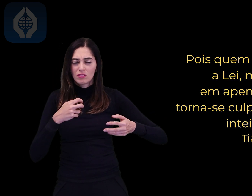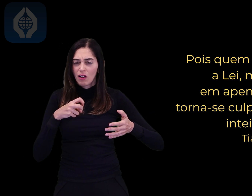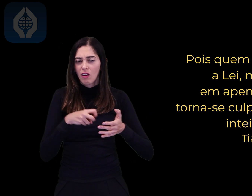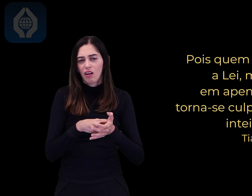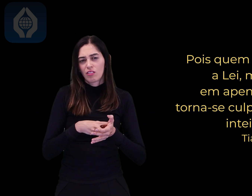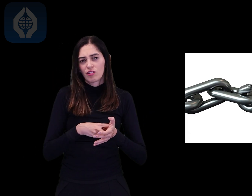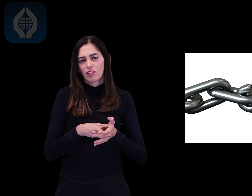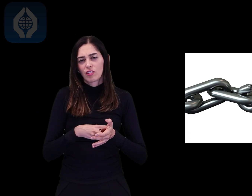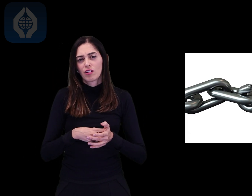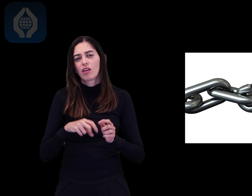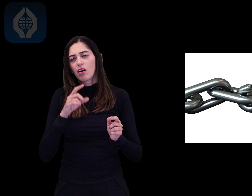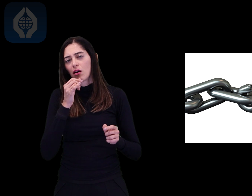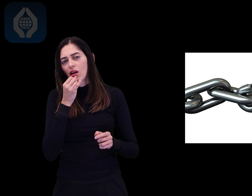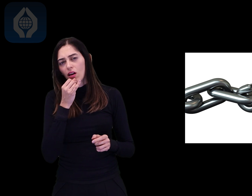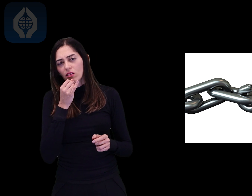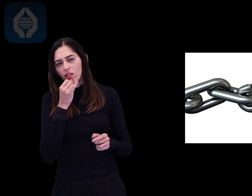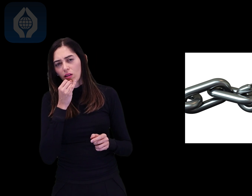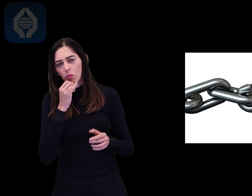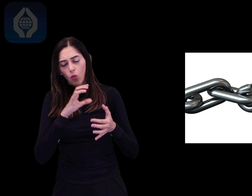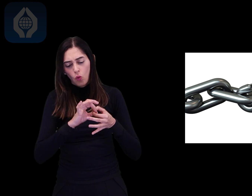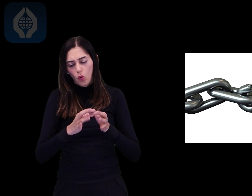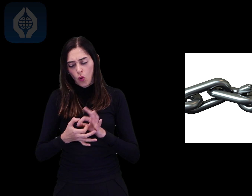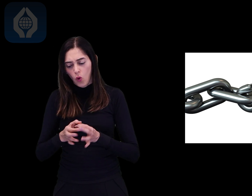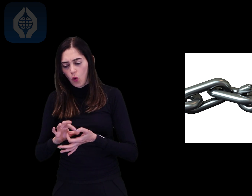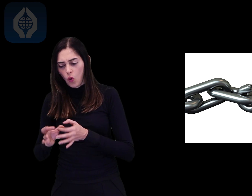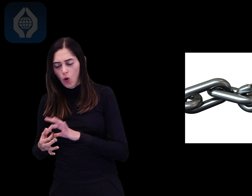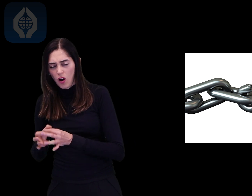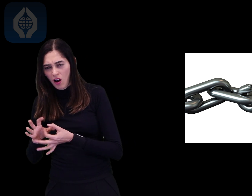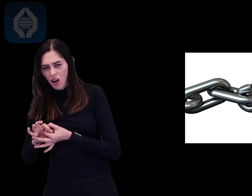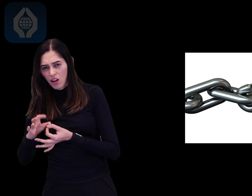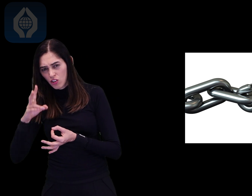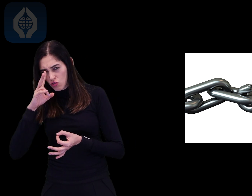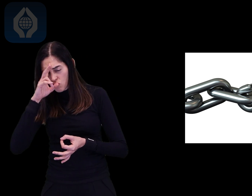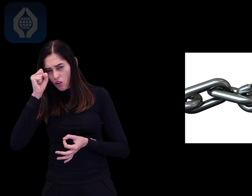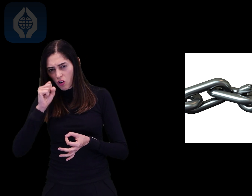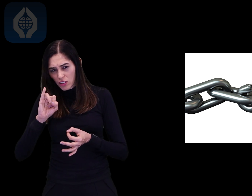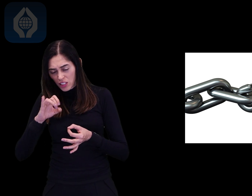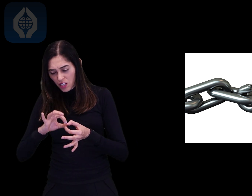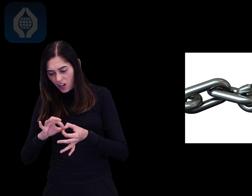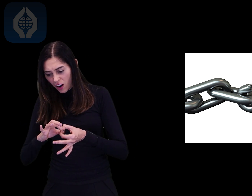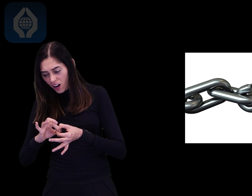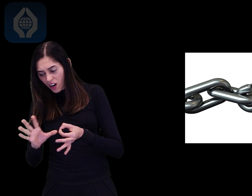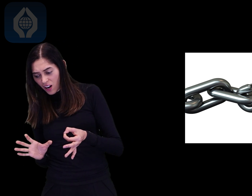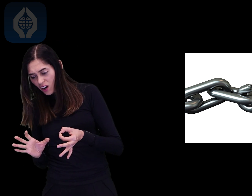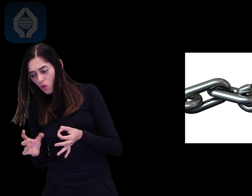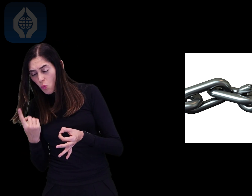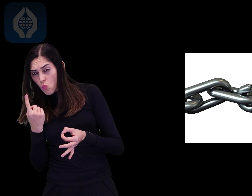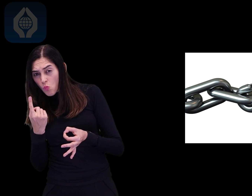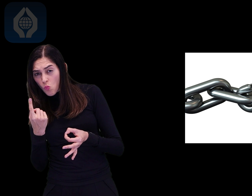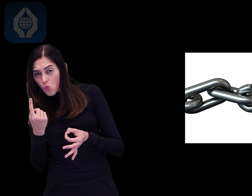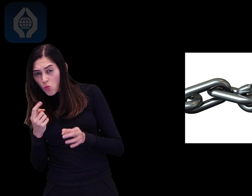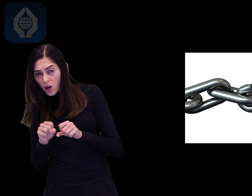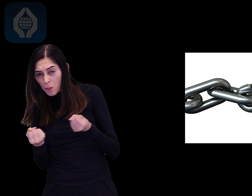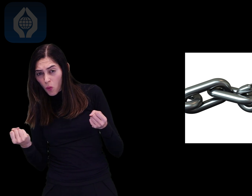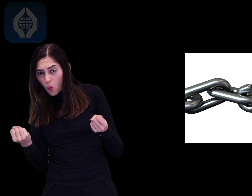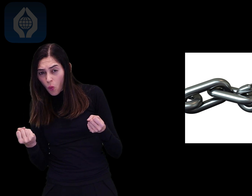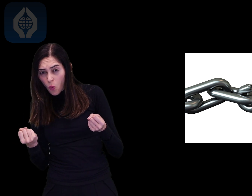corrente continua sendo forte se um de seus elos estiver quebrado? Você se aproximaria de um cão raivoso que estivesse amarrado